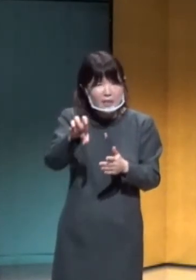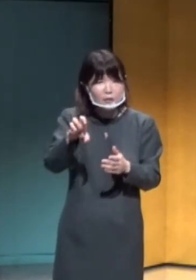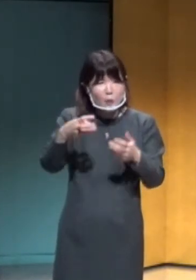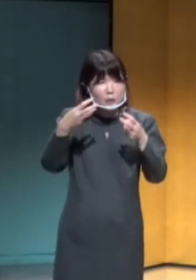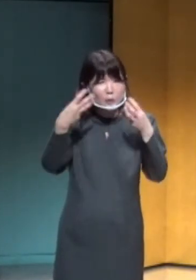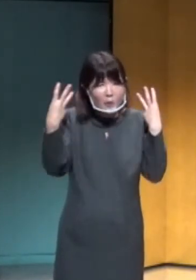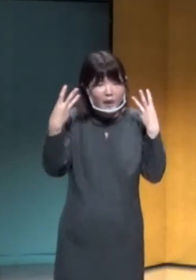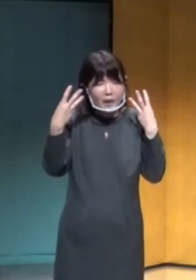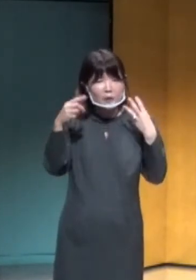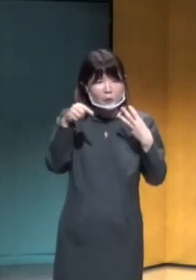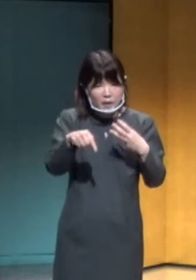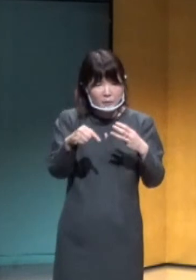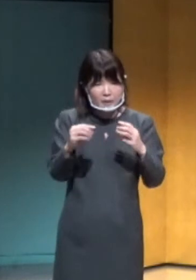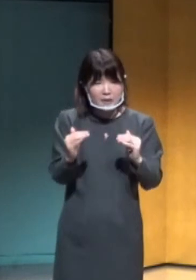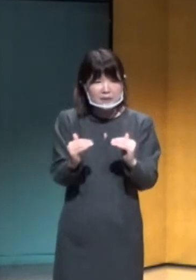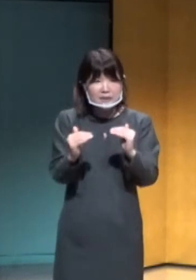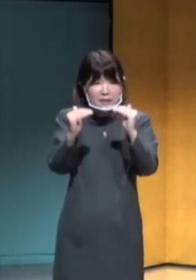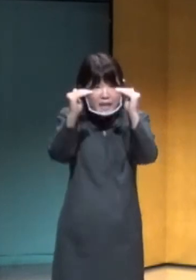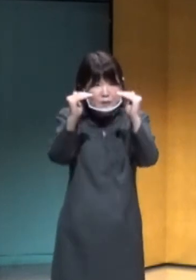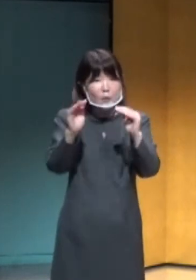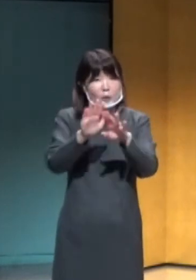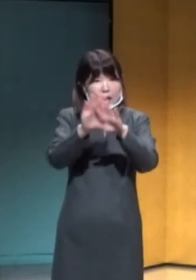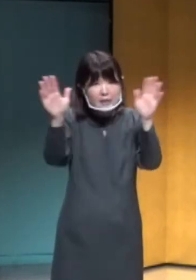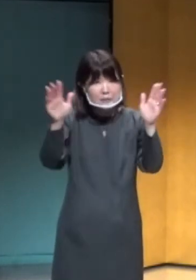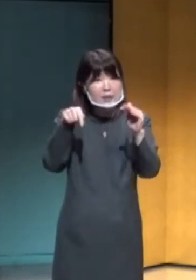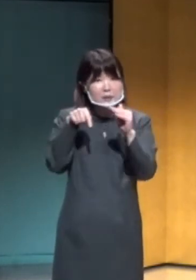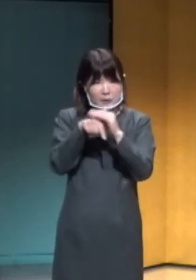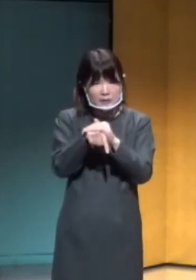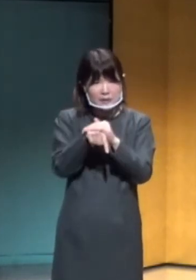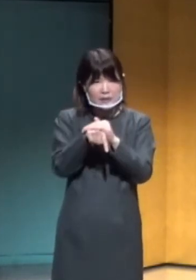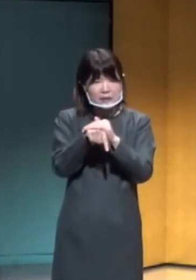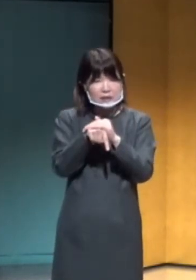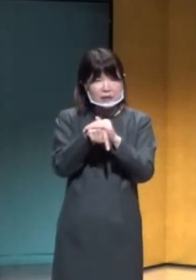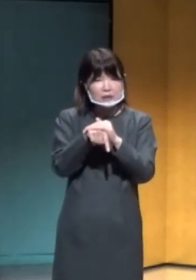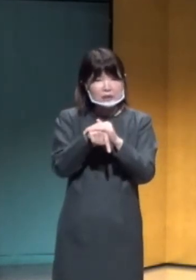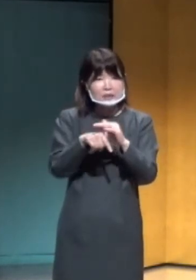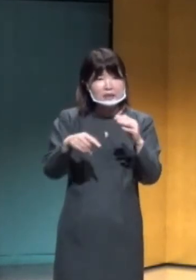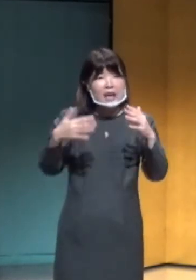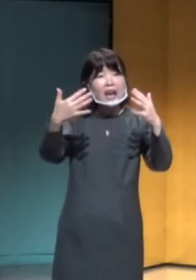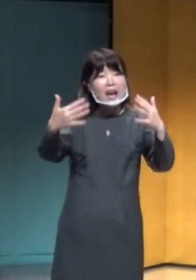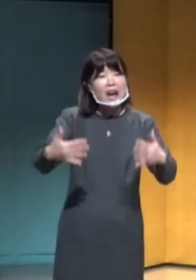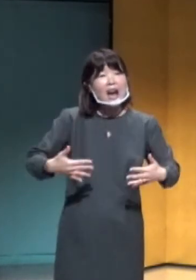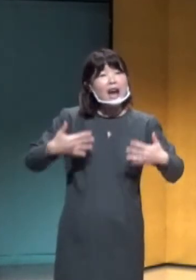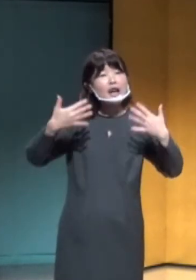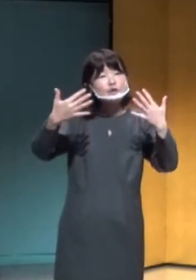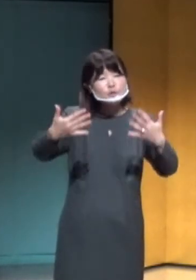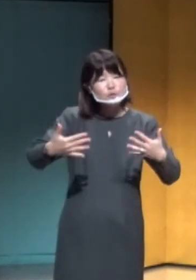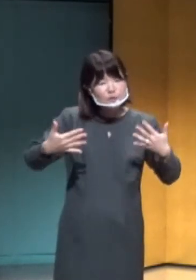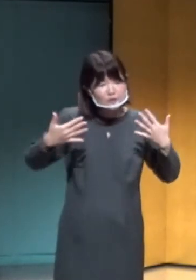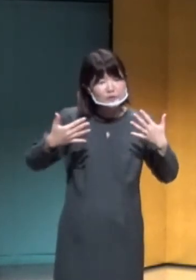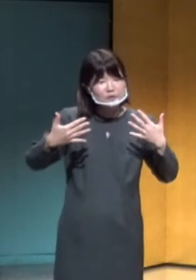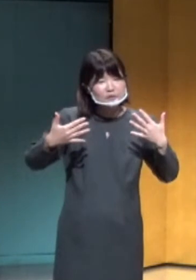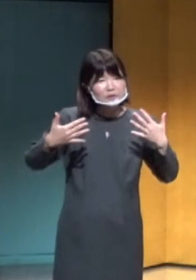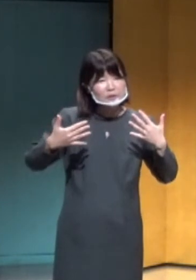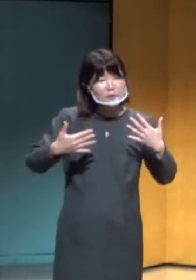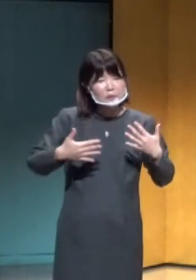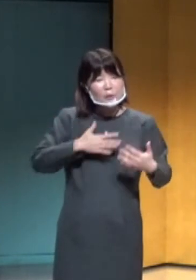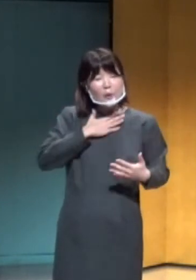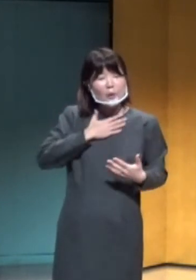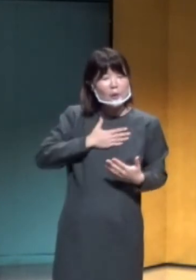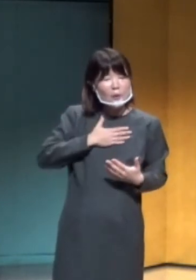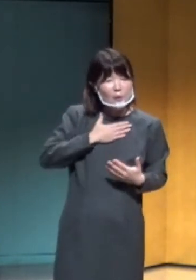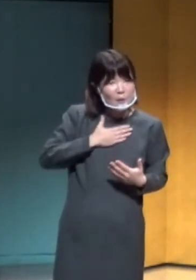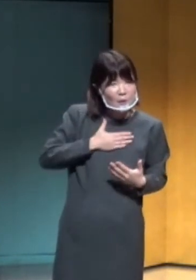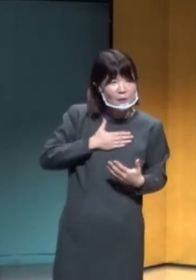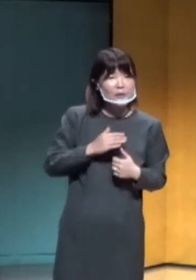りを意味する。陽春の陽気を腹に、そして春の態度を助くという